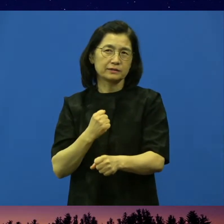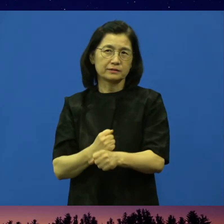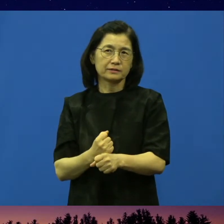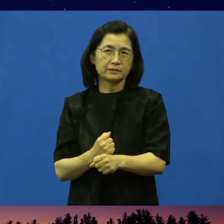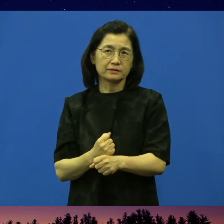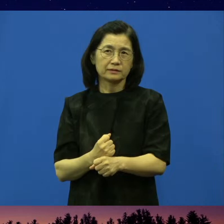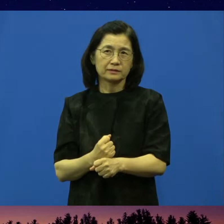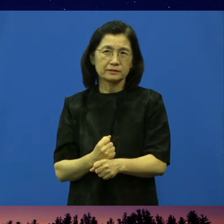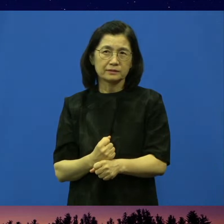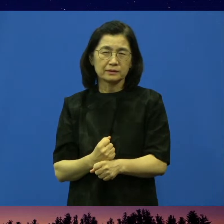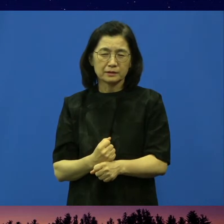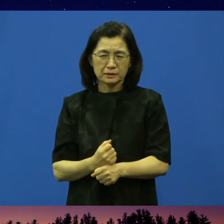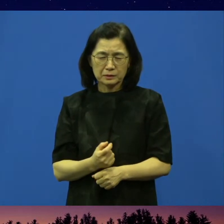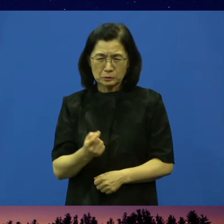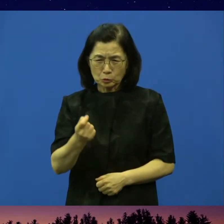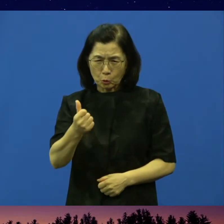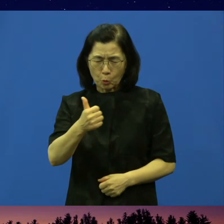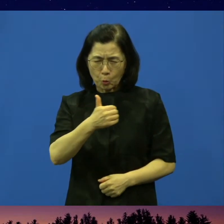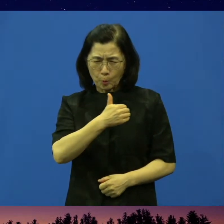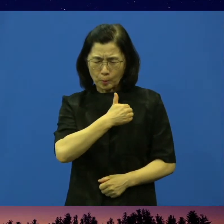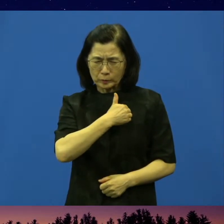조금 여유있게 사는 걸 못 보시는 거예요.